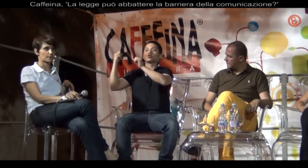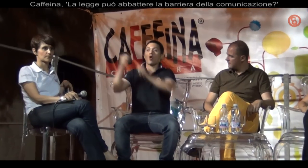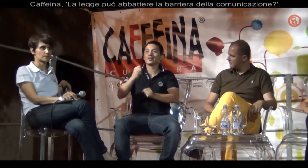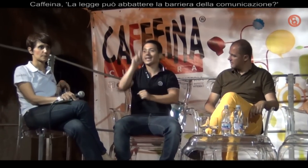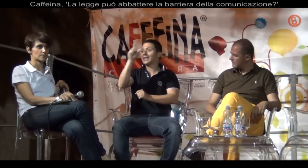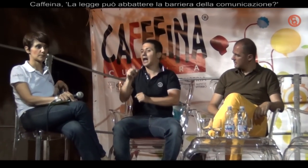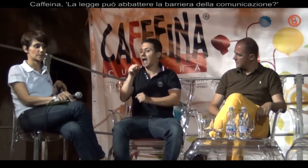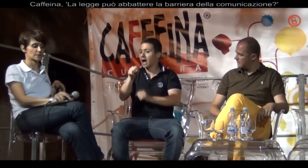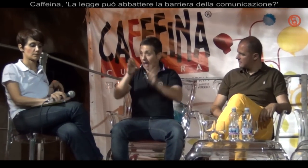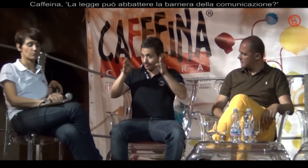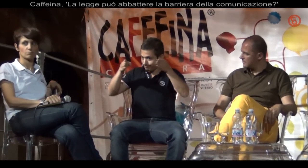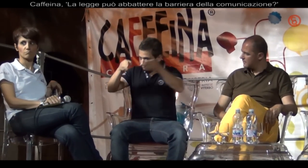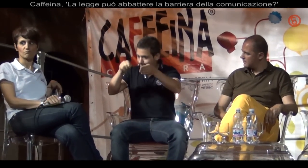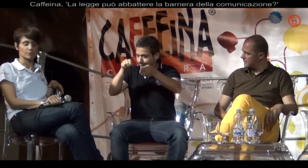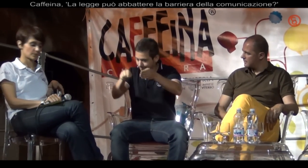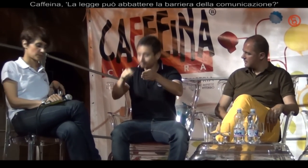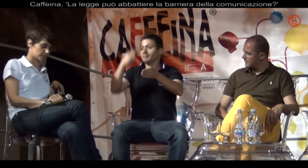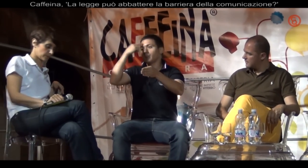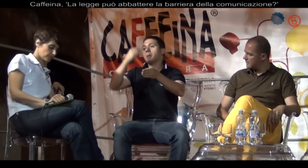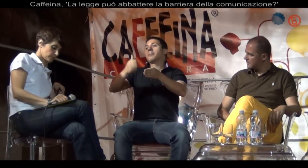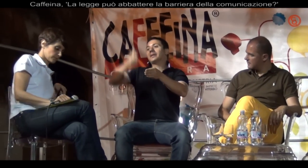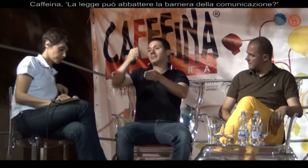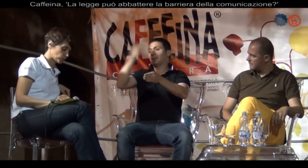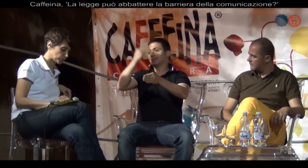mia attenzione è rivolta proprio alla Costituzione italiana.